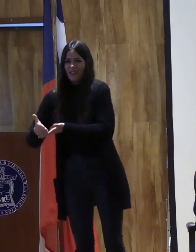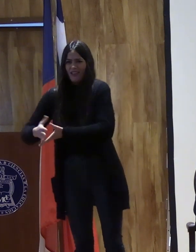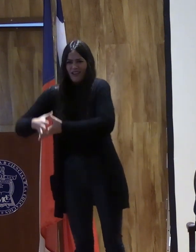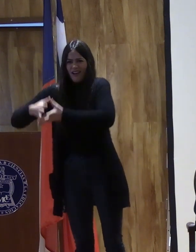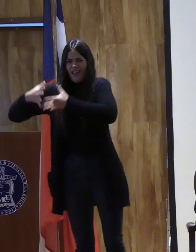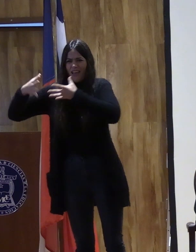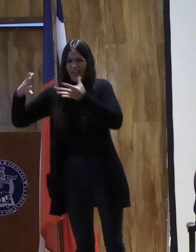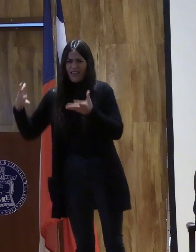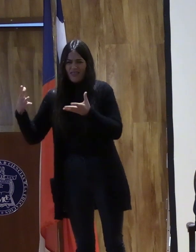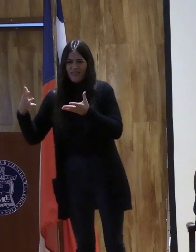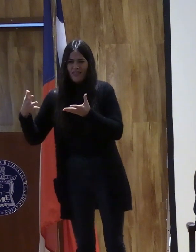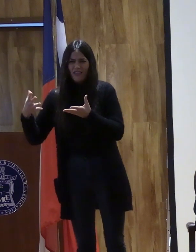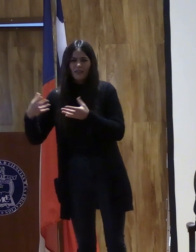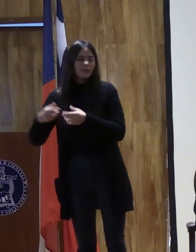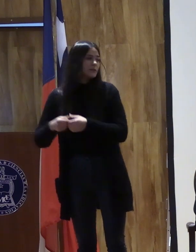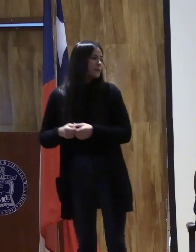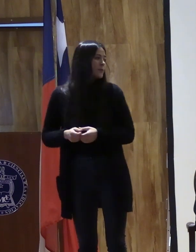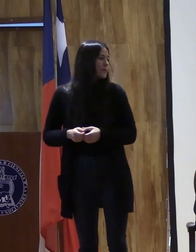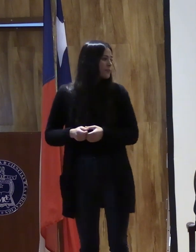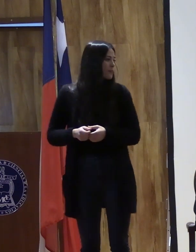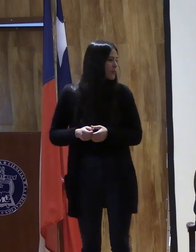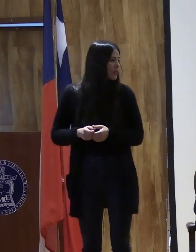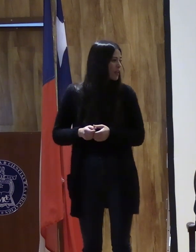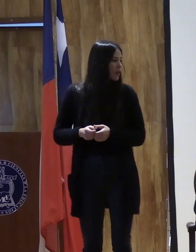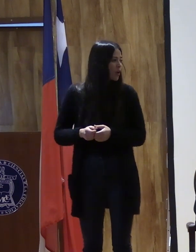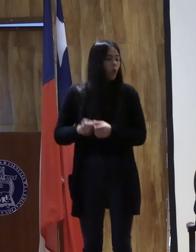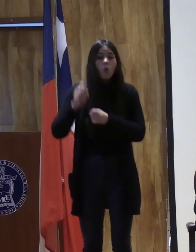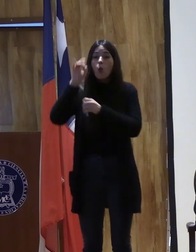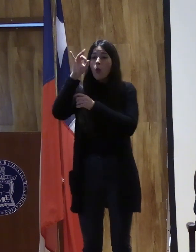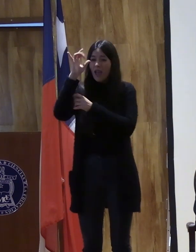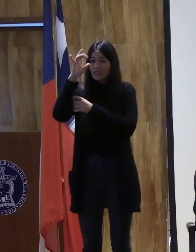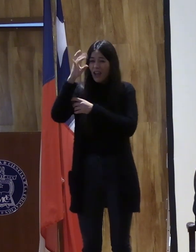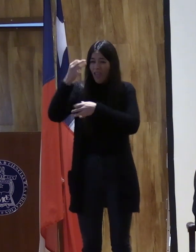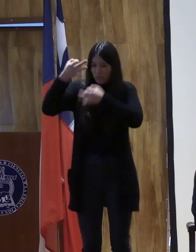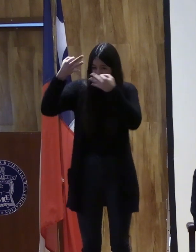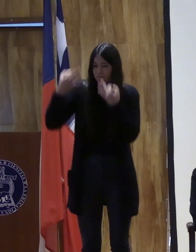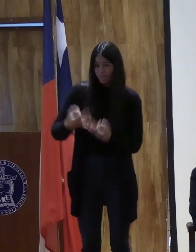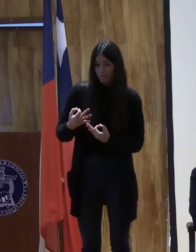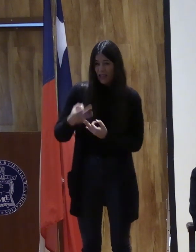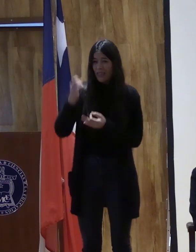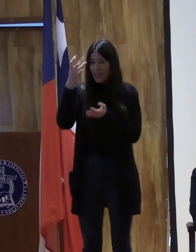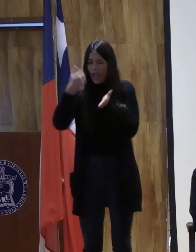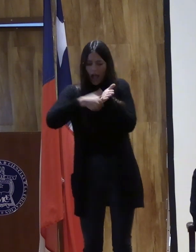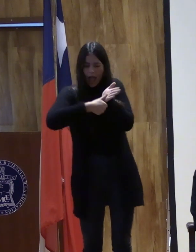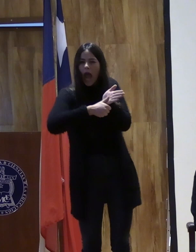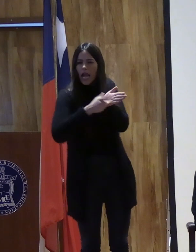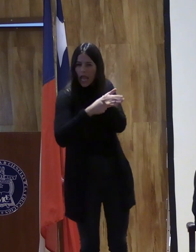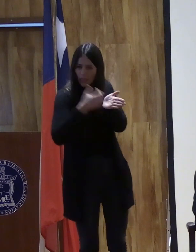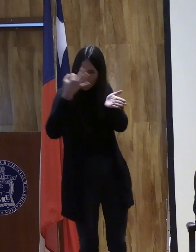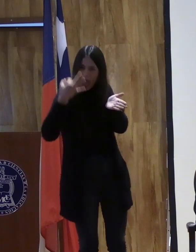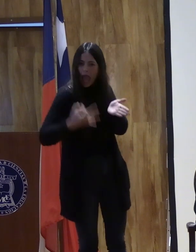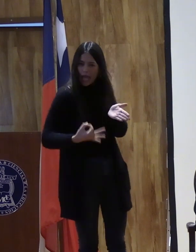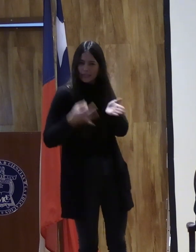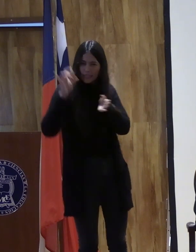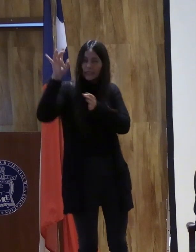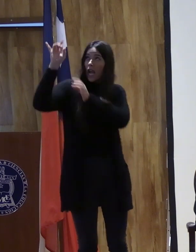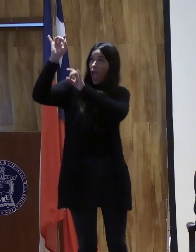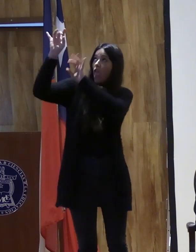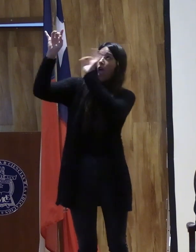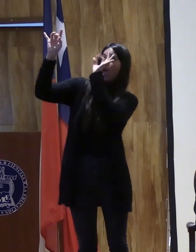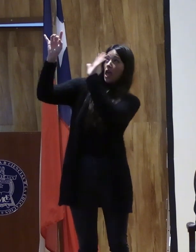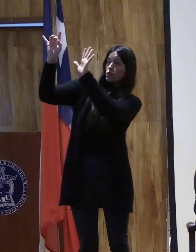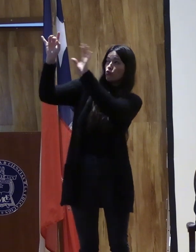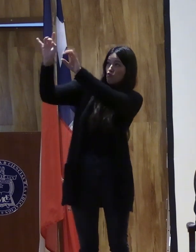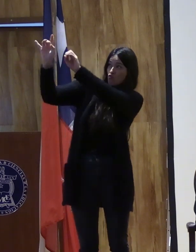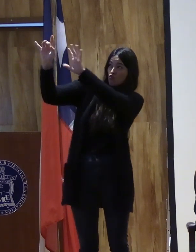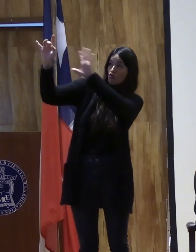enanas café o alguna otra porquería, pero una estrella de verdad que tenga carné, ya fulanita estrella, para que